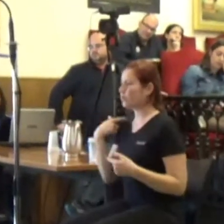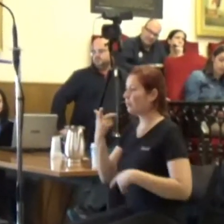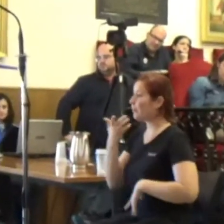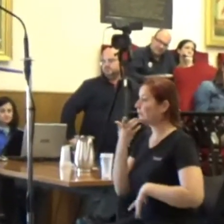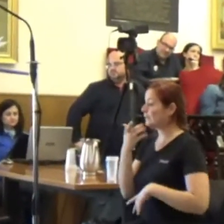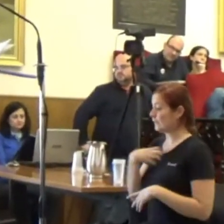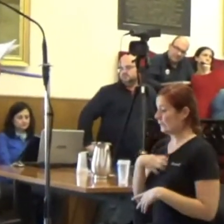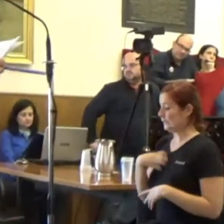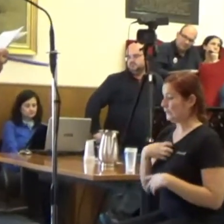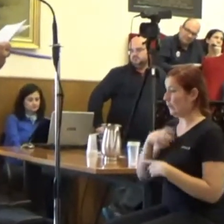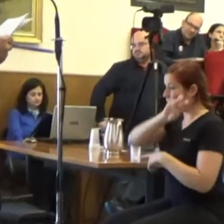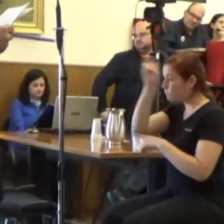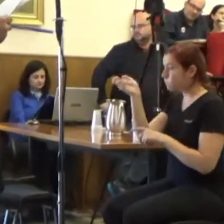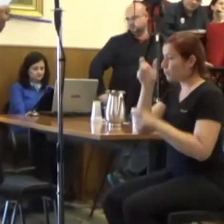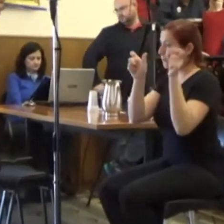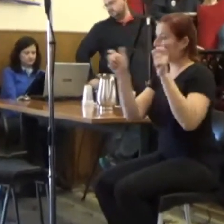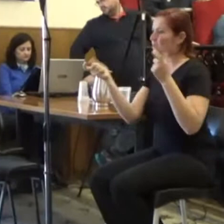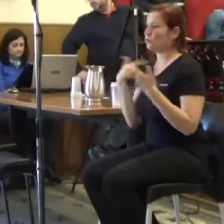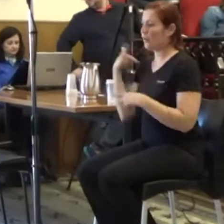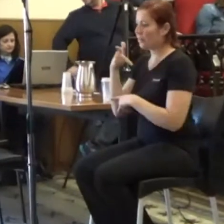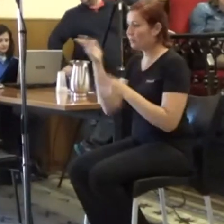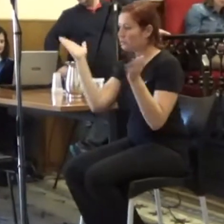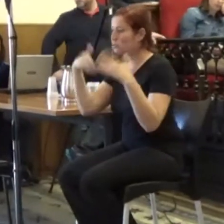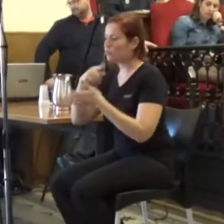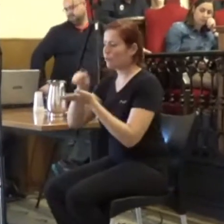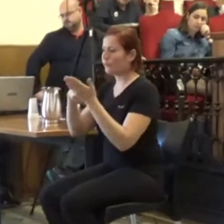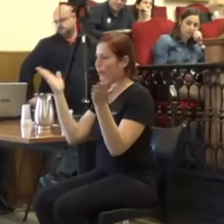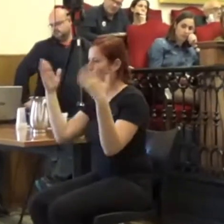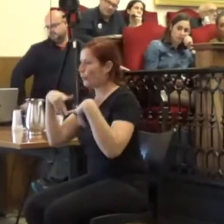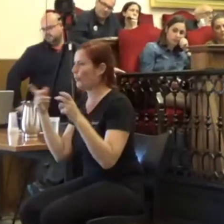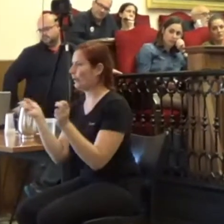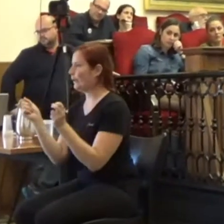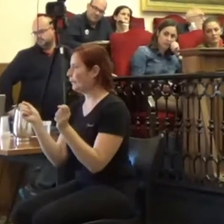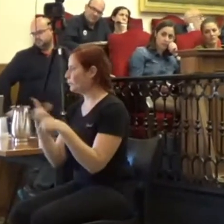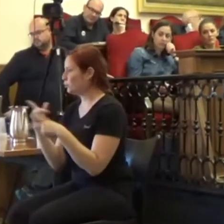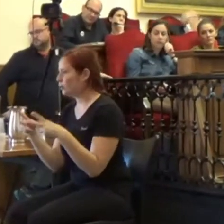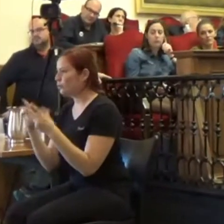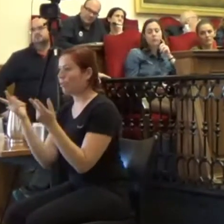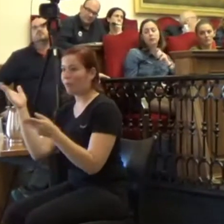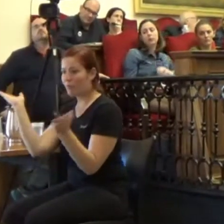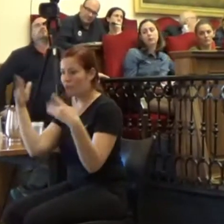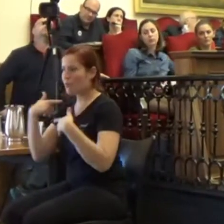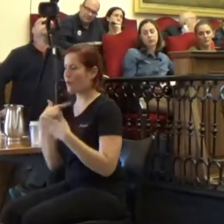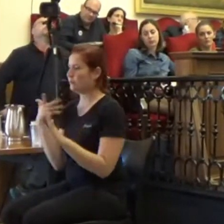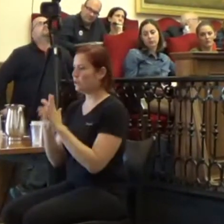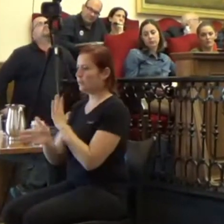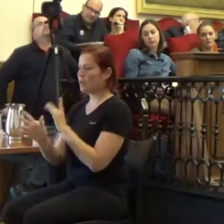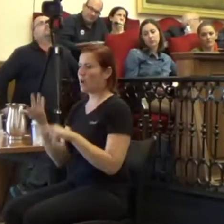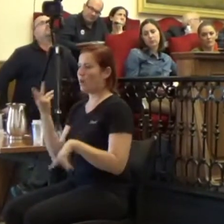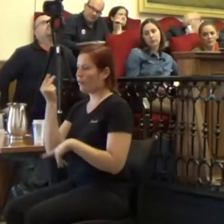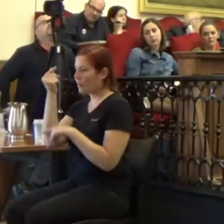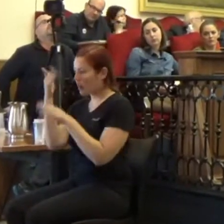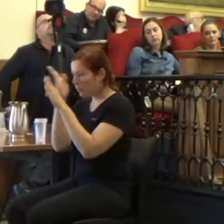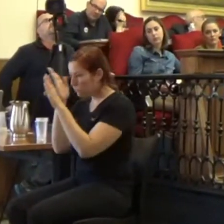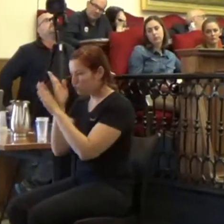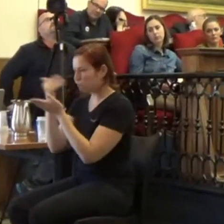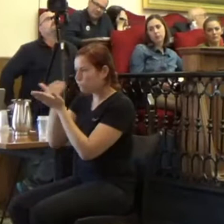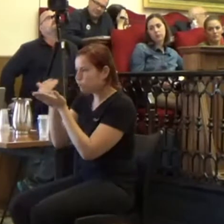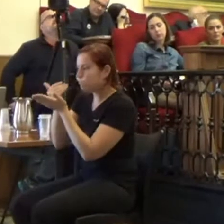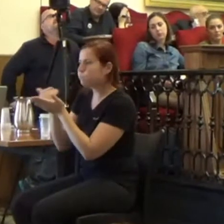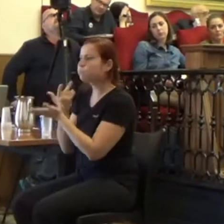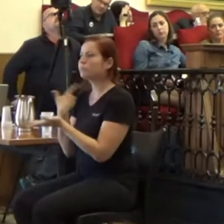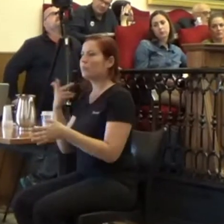son discriminadas con salarios bajos, sin derechos, sin contratos, sin seguridad social, cuando trabajan cobrando en negro, en lo referente a estas personas en